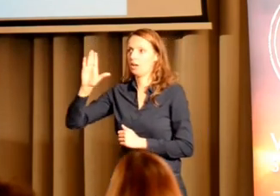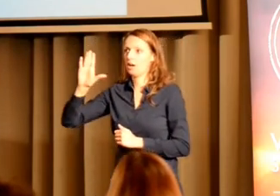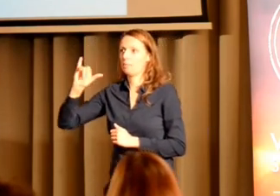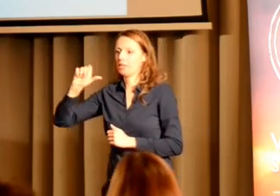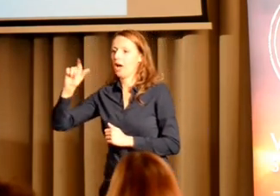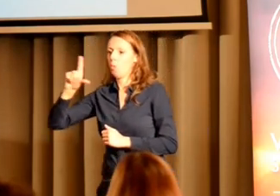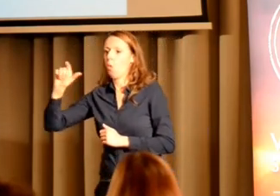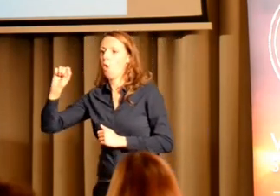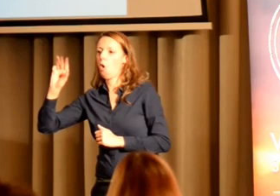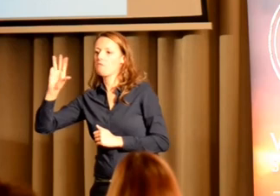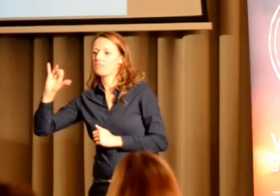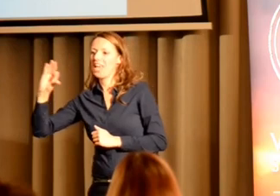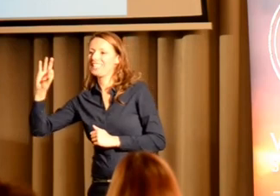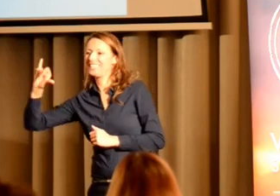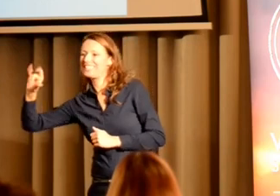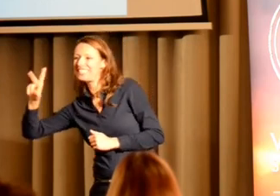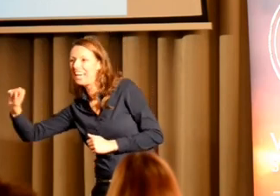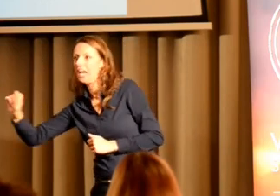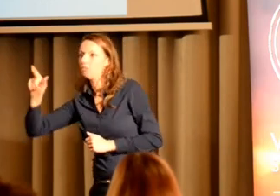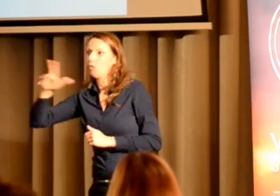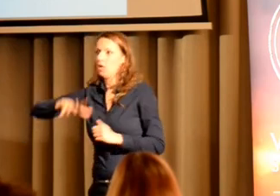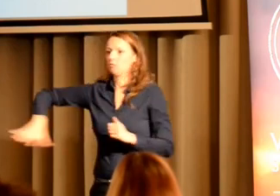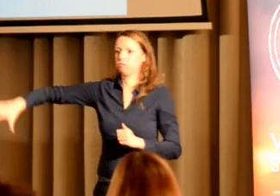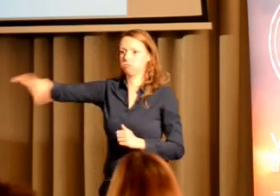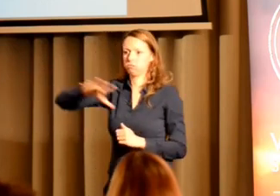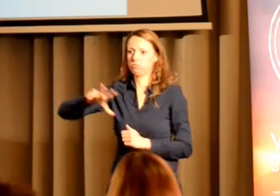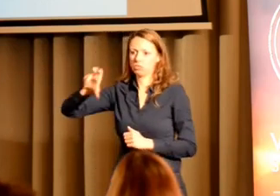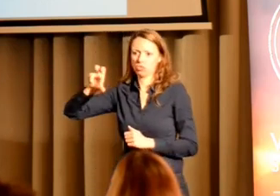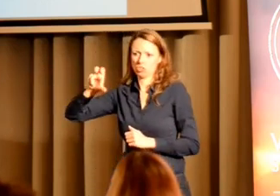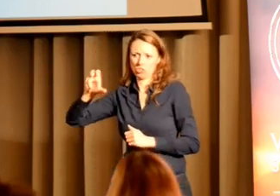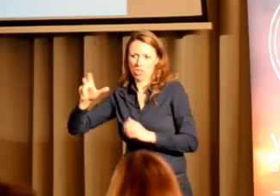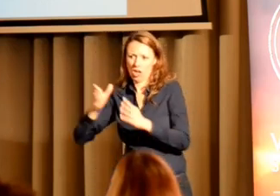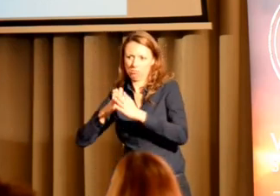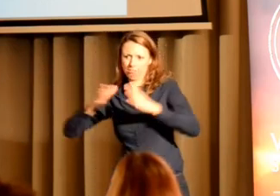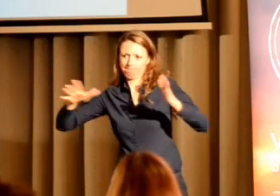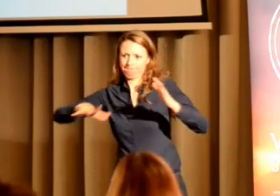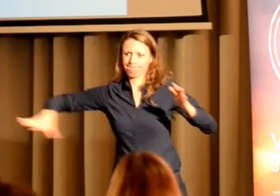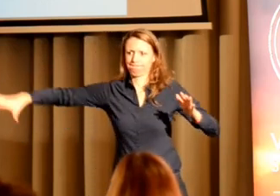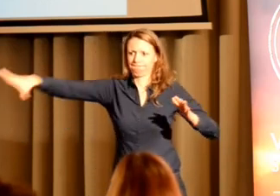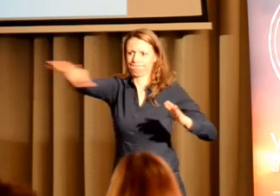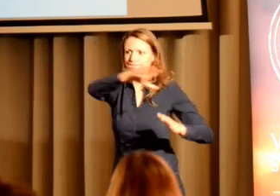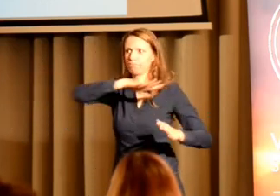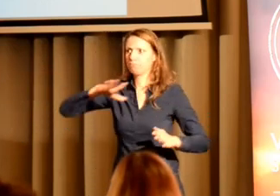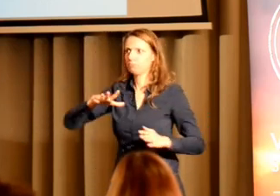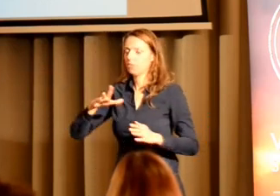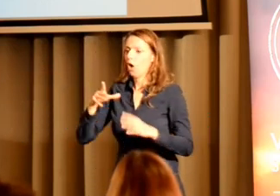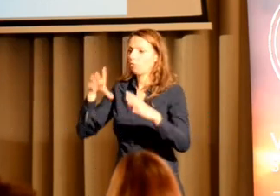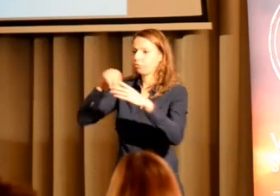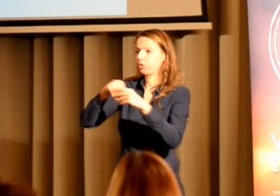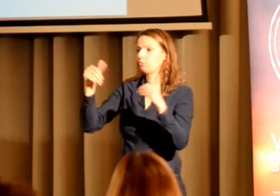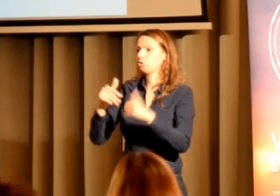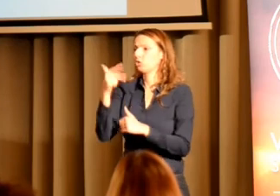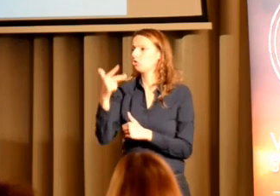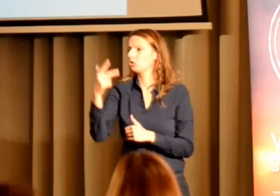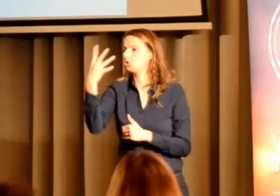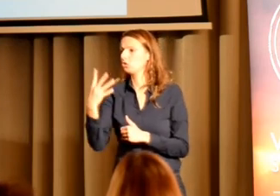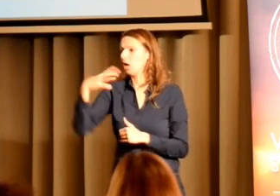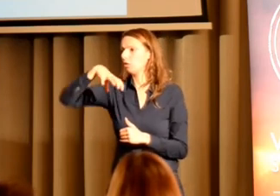km kwadratowych. W takiej ogromnej polskiej części Puszczy Białowieskiej jest miejsce na 3, może 4 grupy